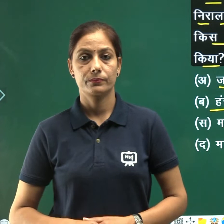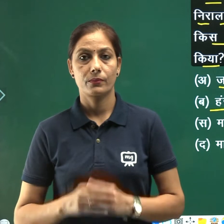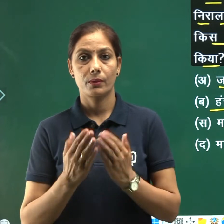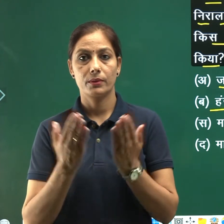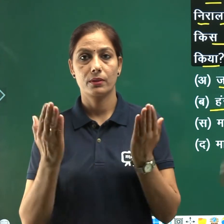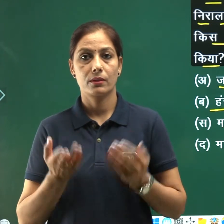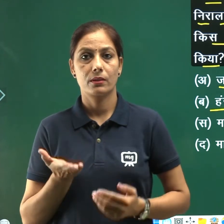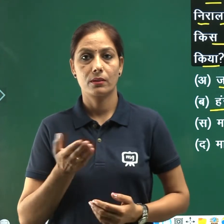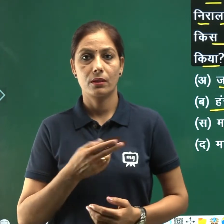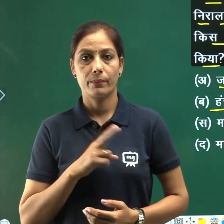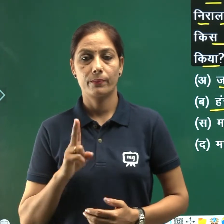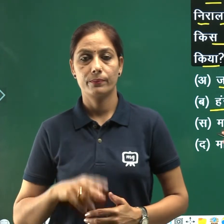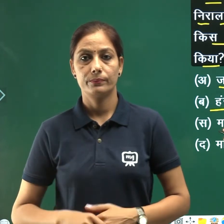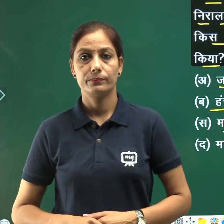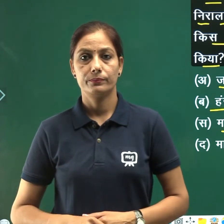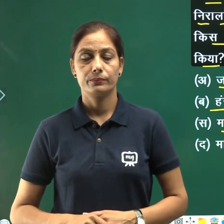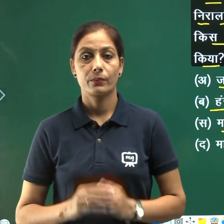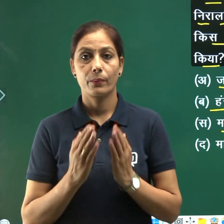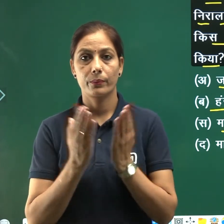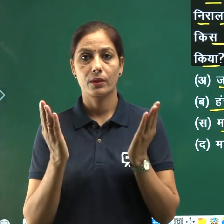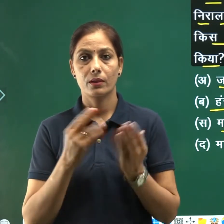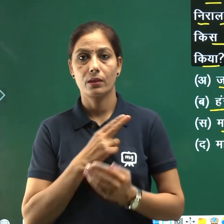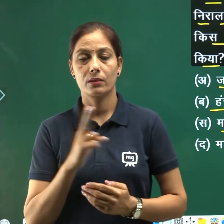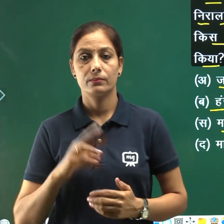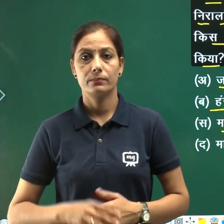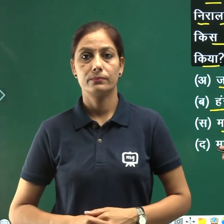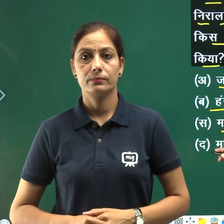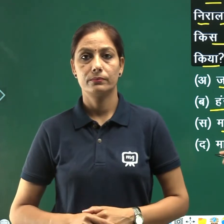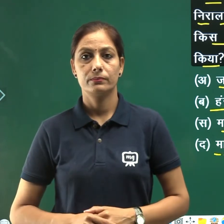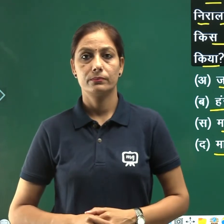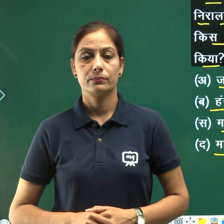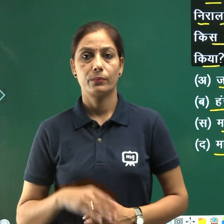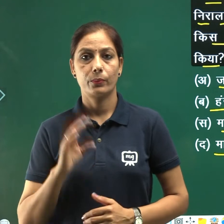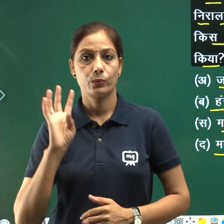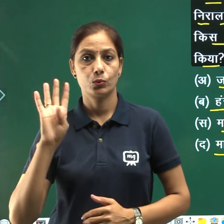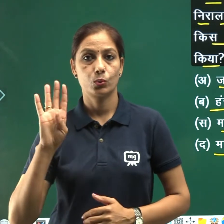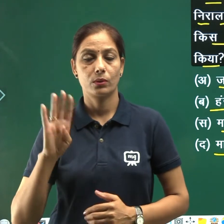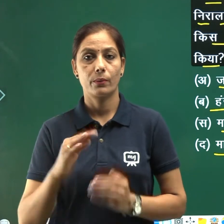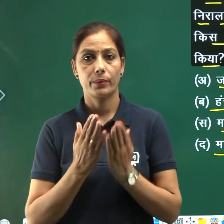दूसरा हंस, तीसरा मतवाला, चौथा माधुरी।